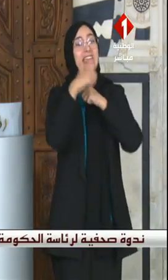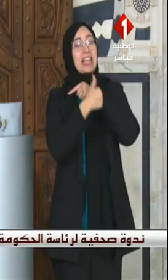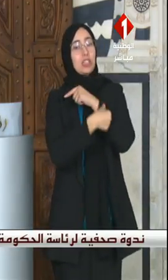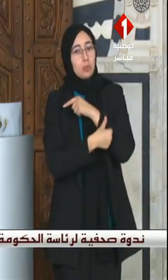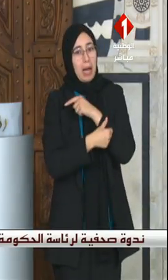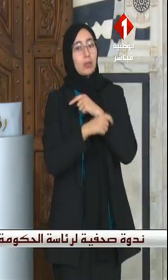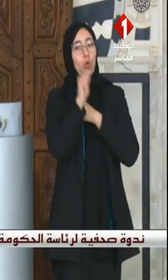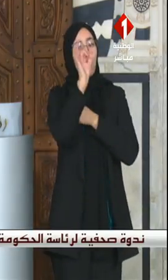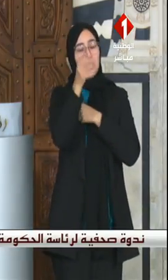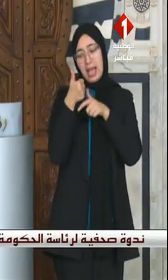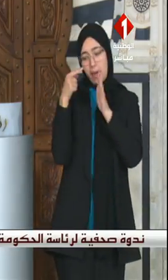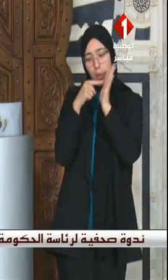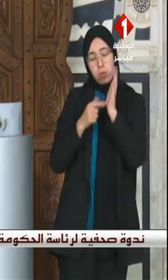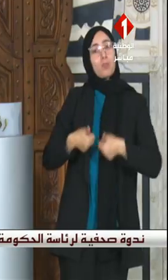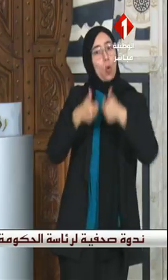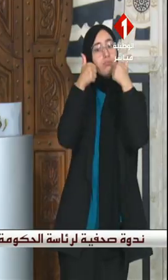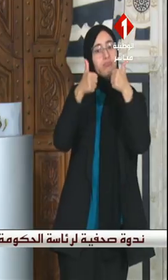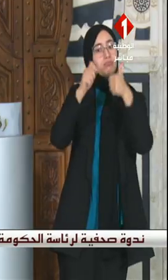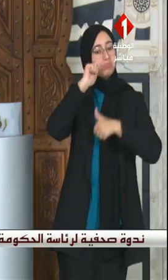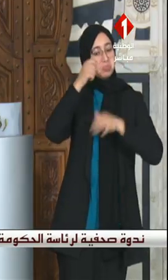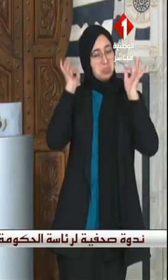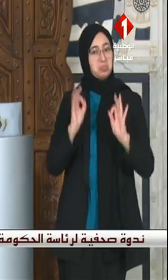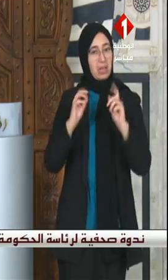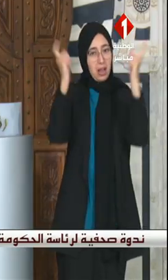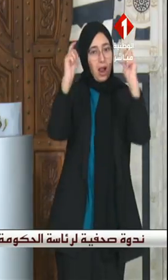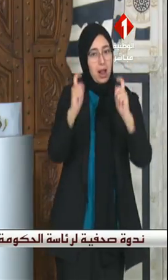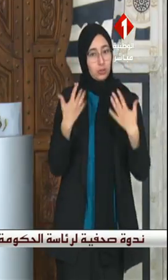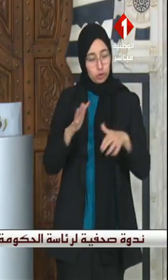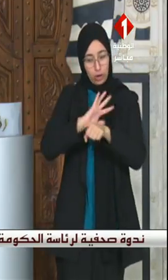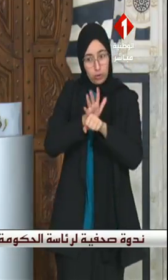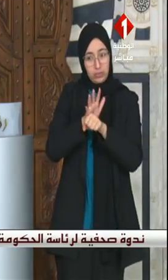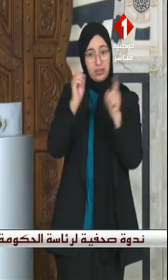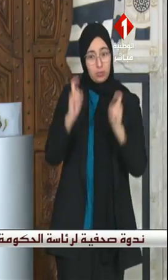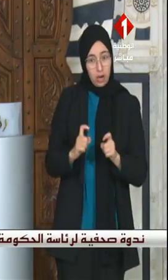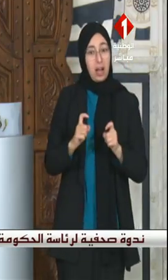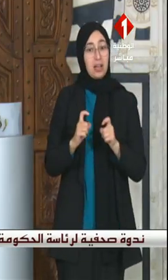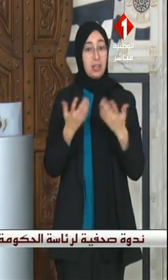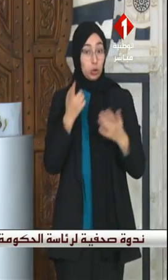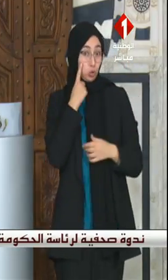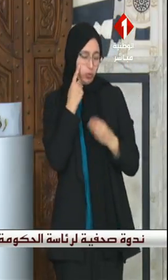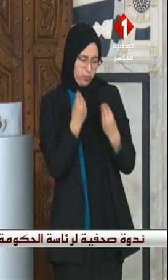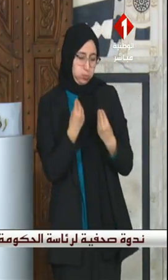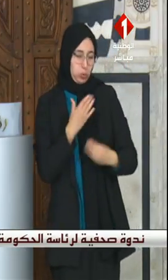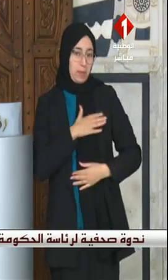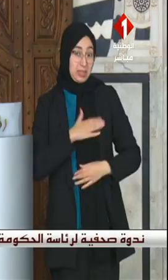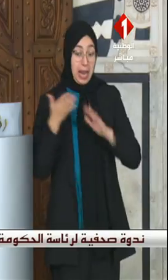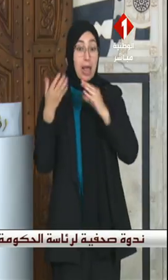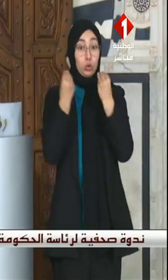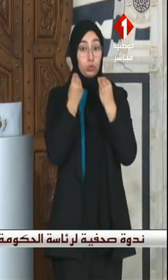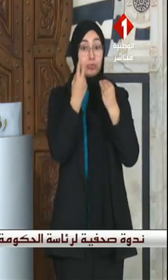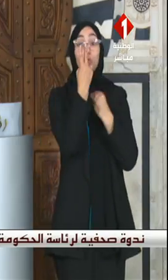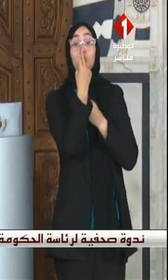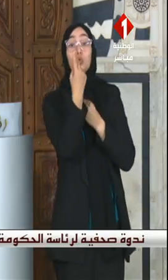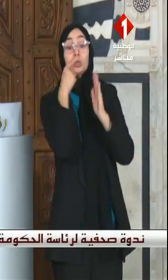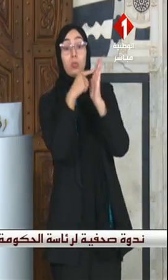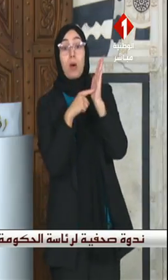نقيموا فيها الإجراءات هذه ونشوفوا العدد الحالات كيفاش باش يتواصل، وكذلك عدد الوفيات. إذا مازال